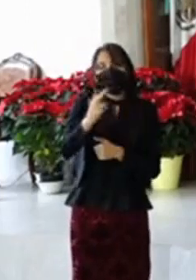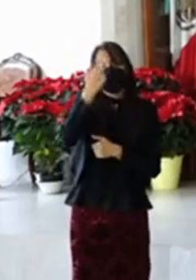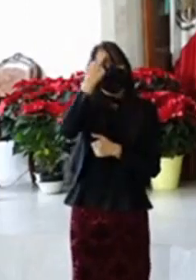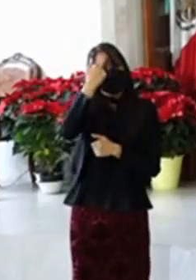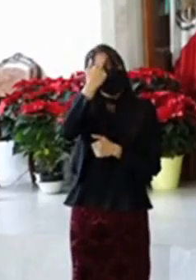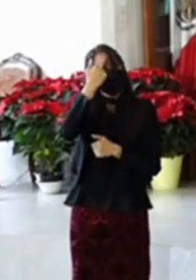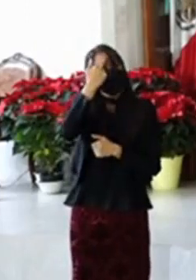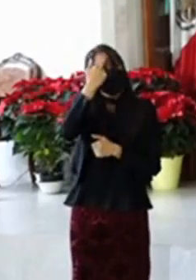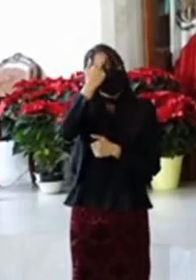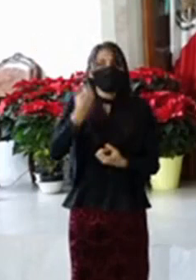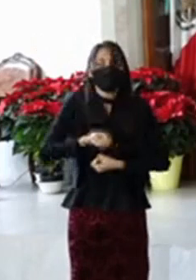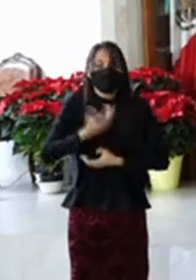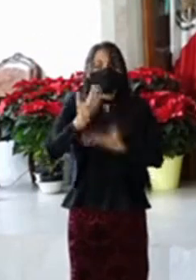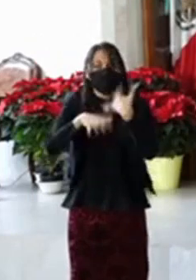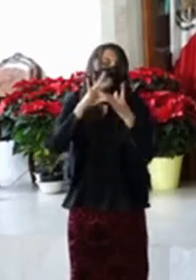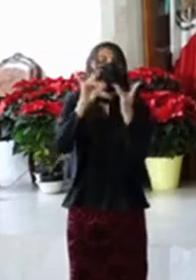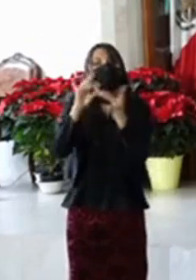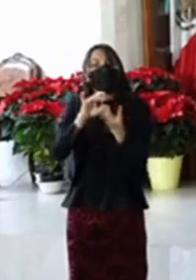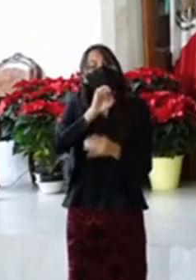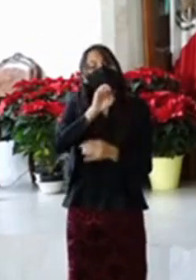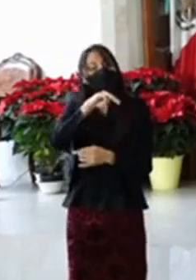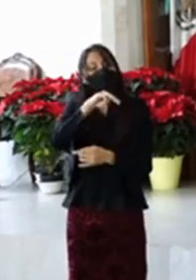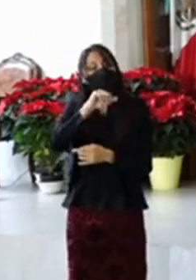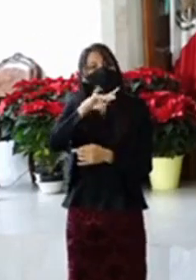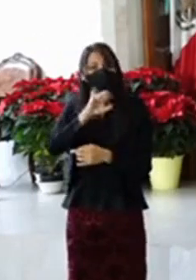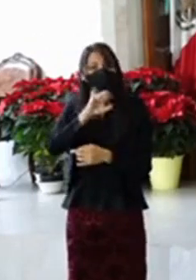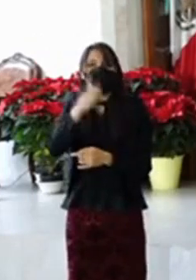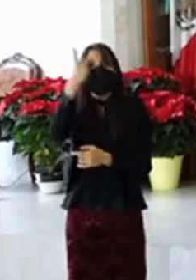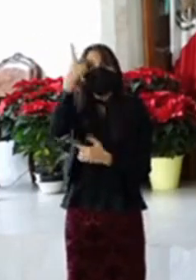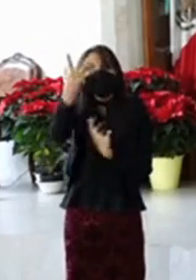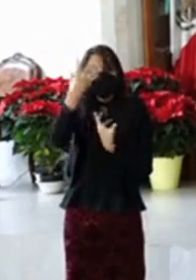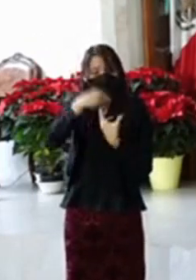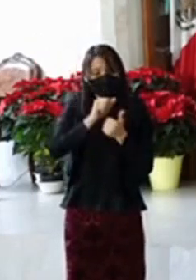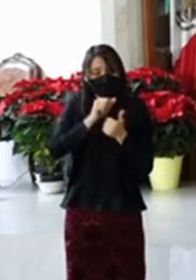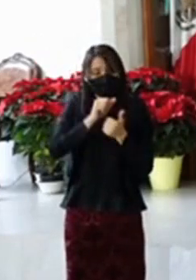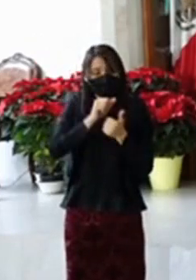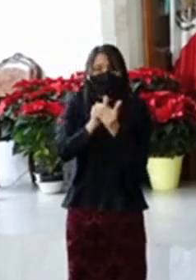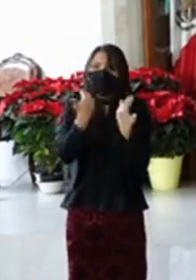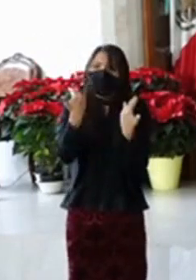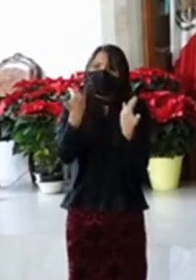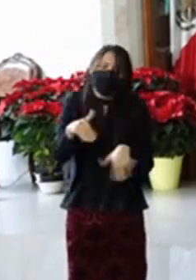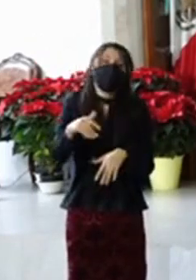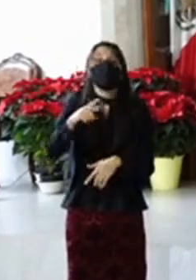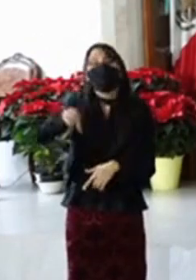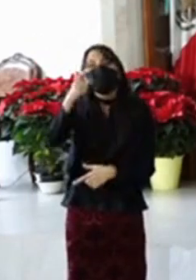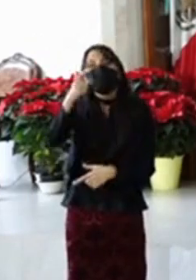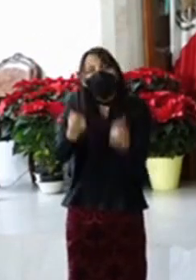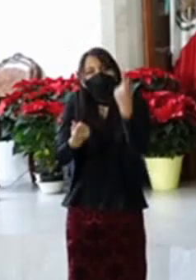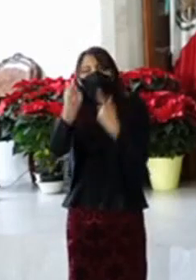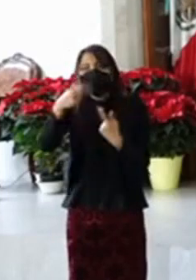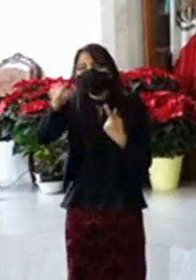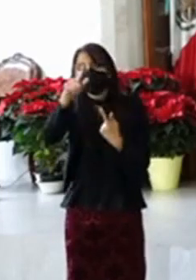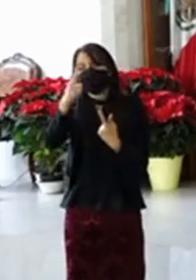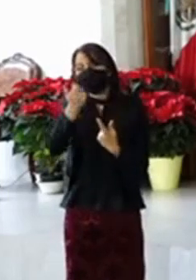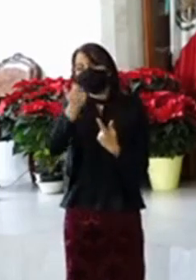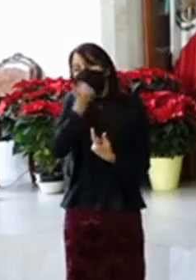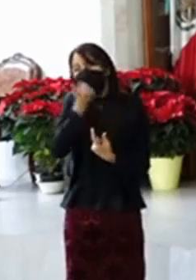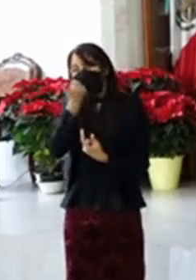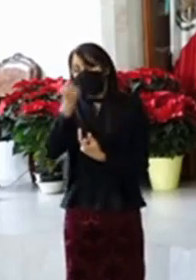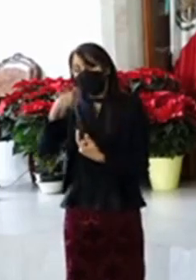Esta convicción profunda en el corazón de los apóstoles